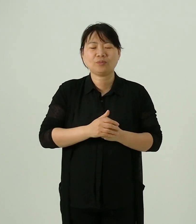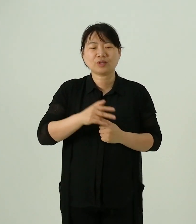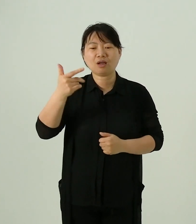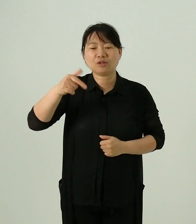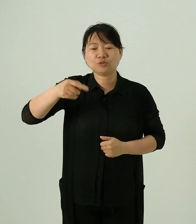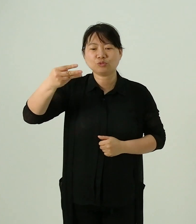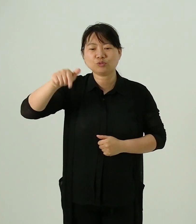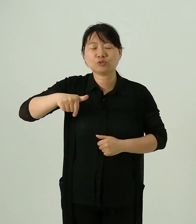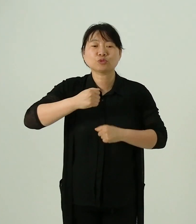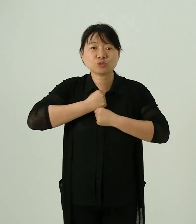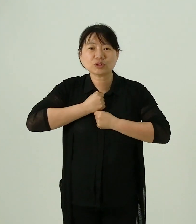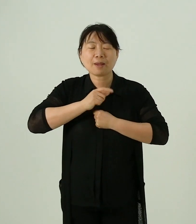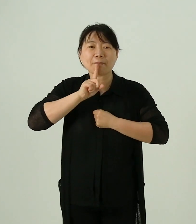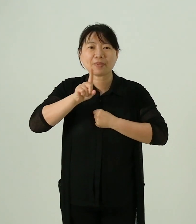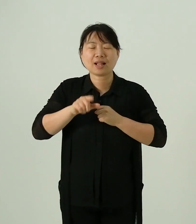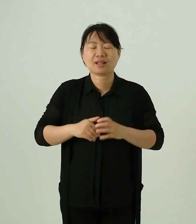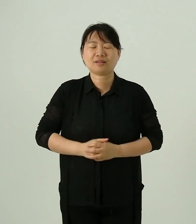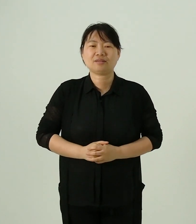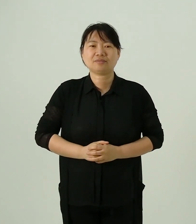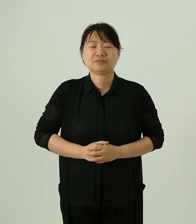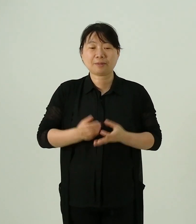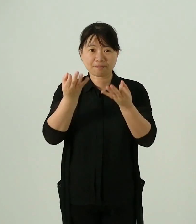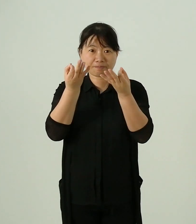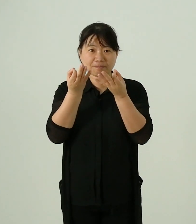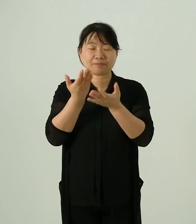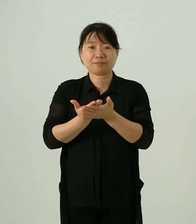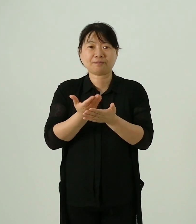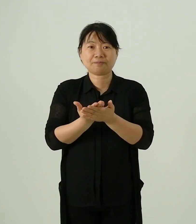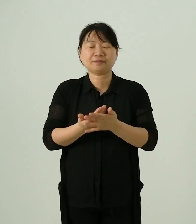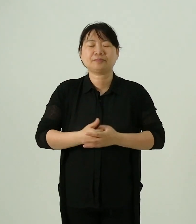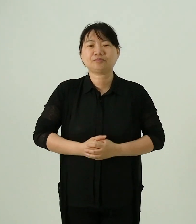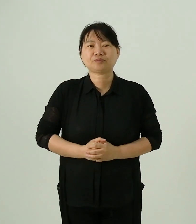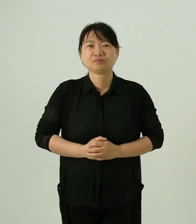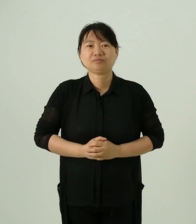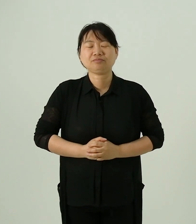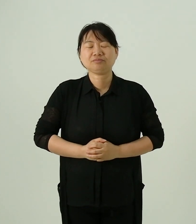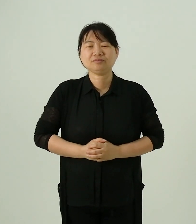누룩을 주의하라. 자, 잠깐 앞을 보실까요?